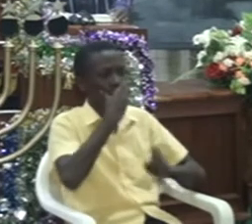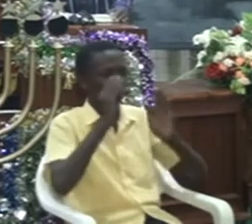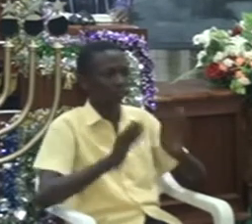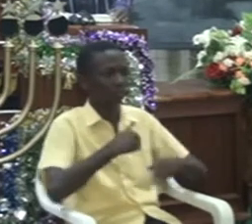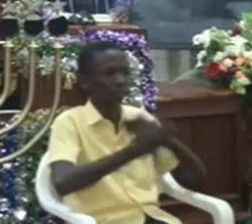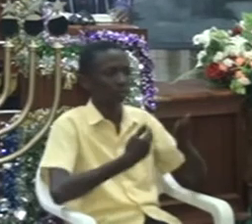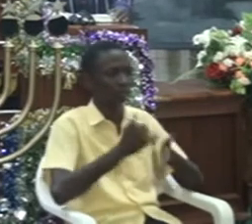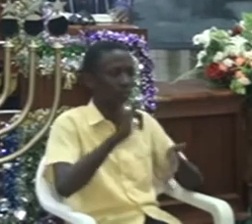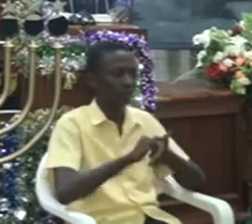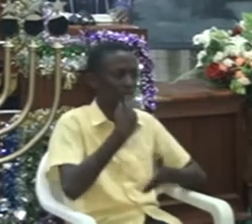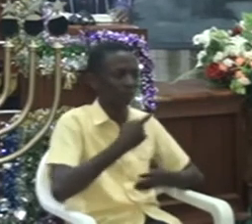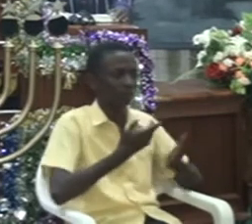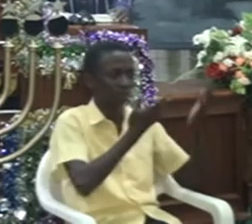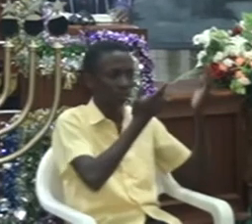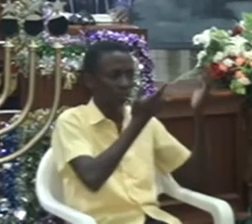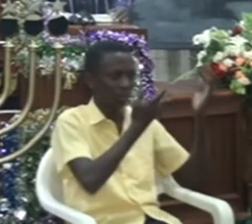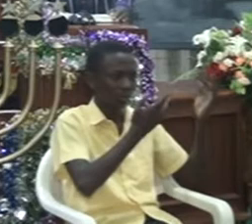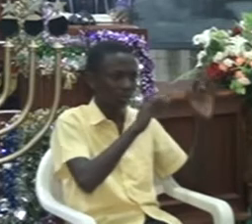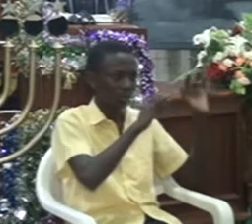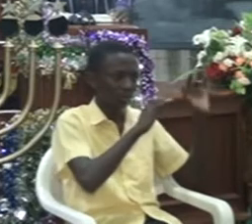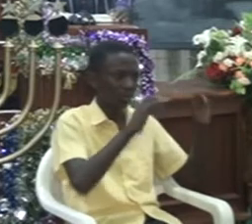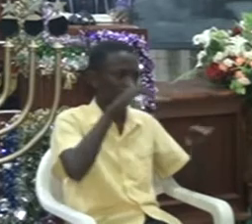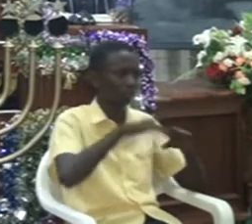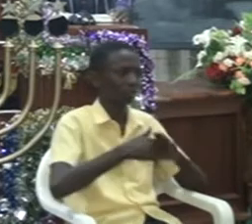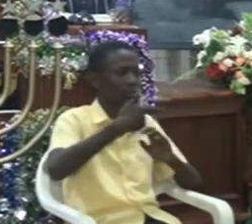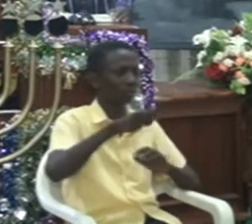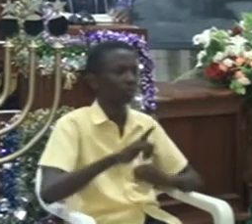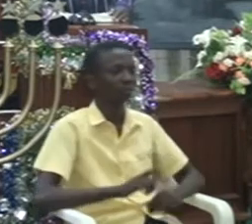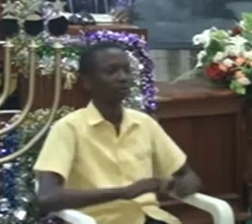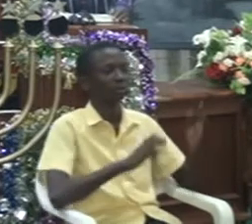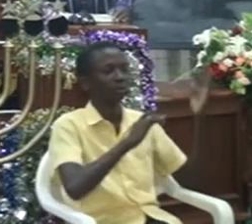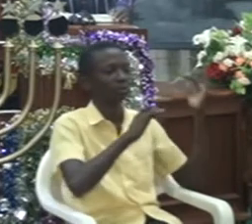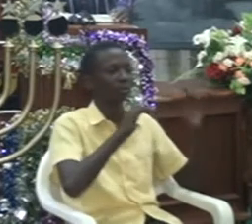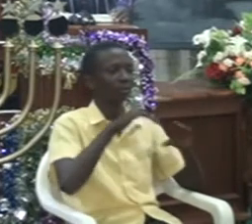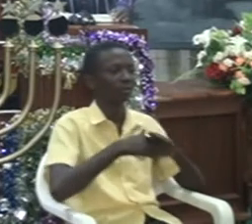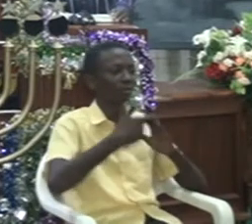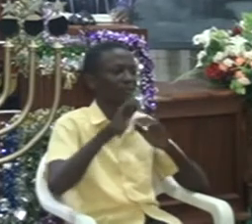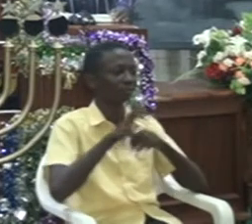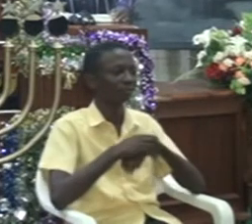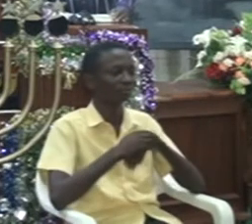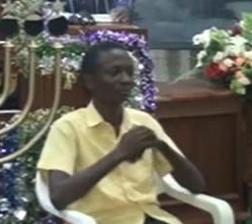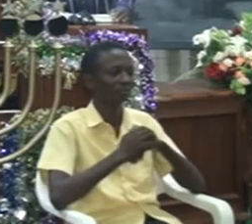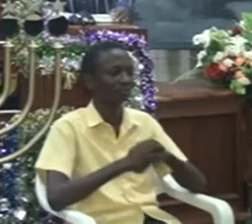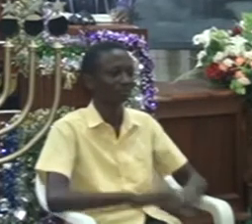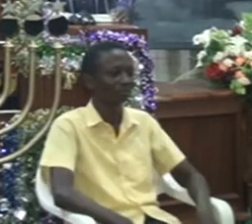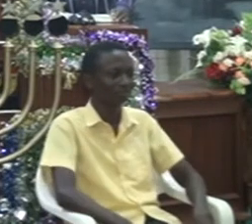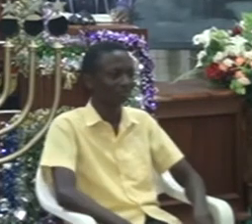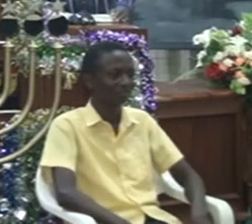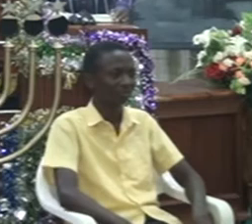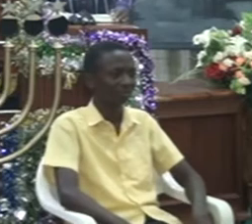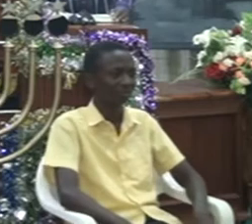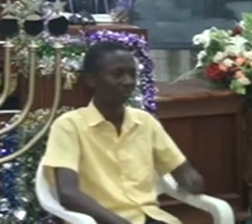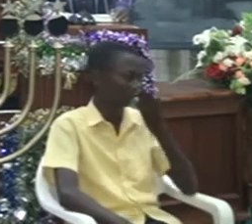lui. Na hivi basi Bwana atangoja ili apate kuwahurumia ninyi. Na